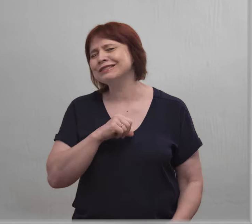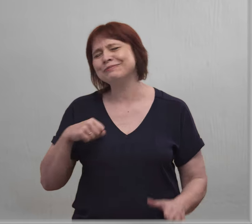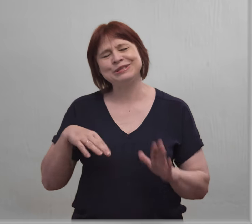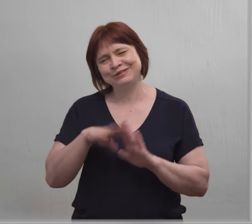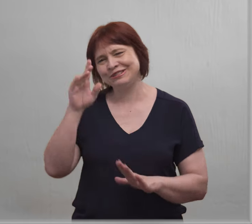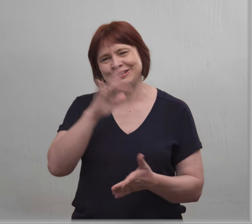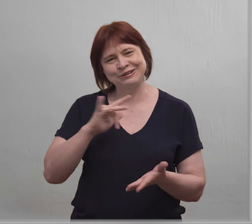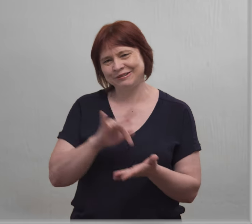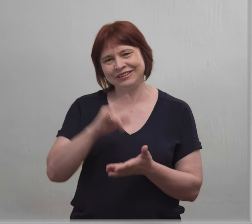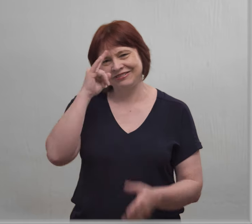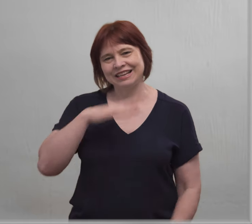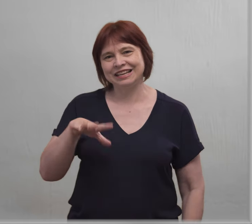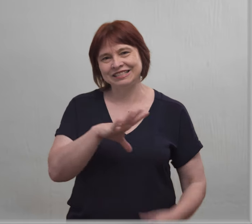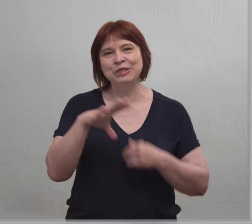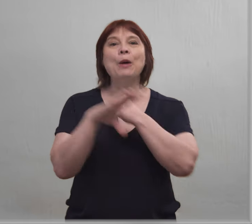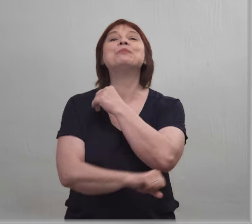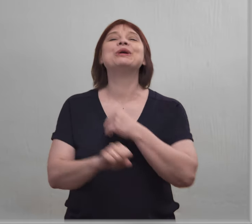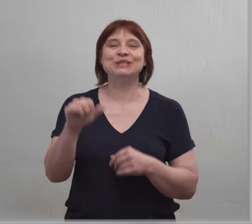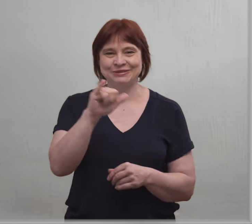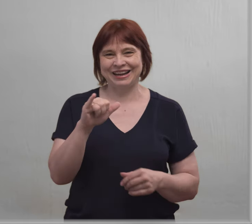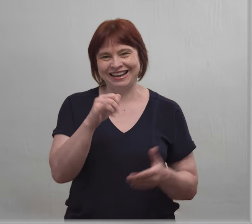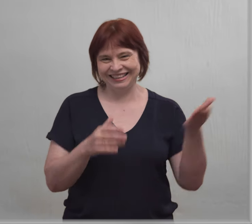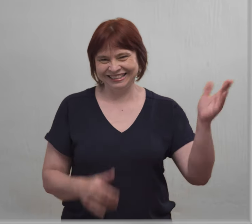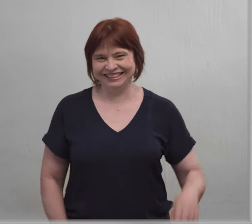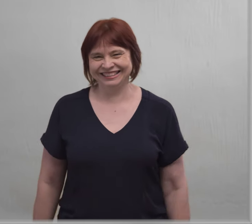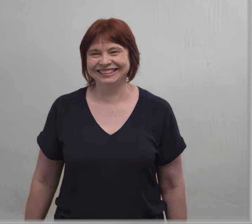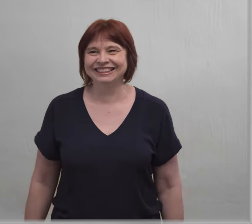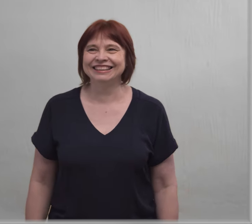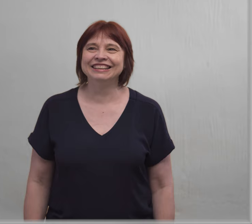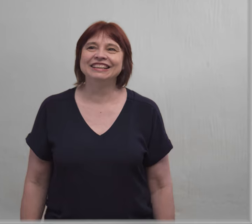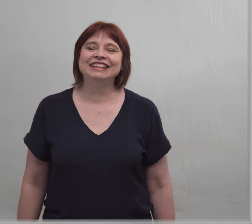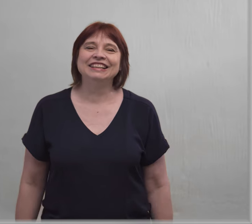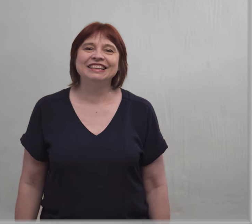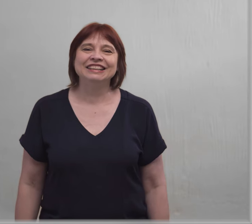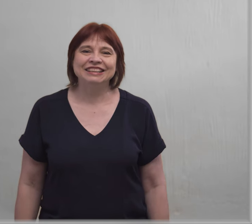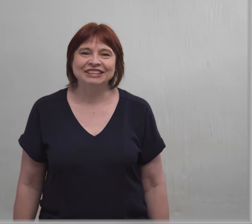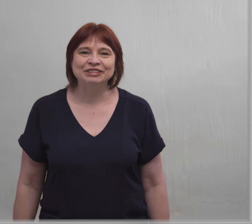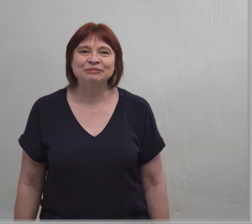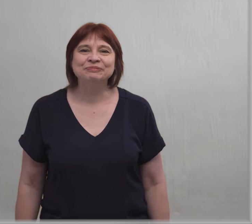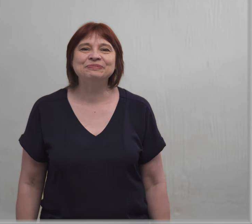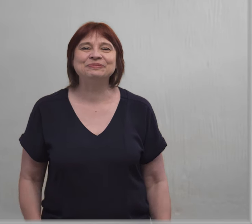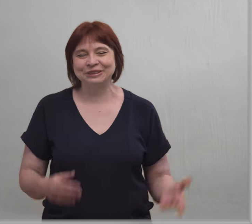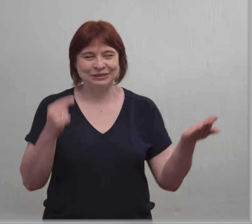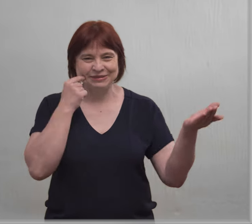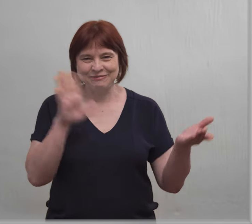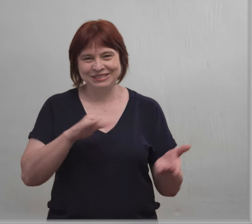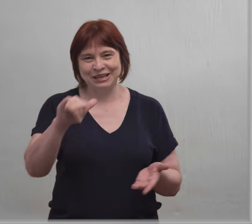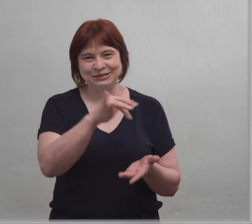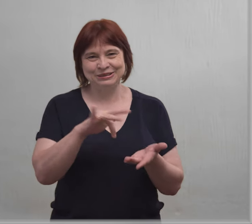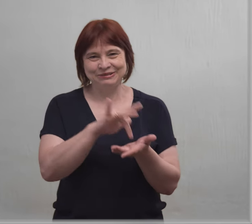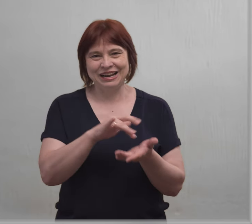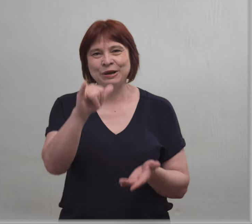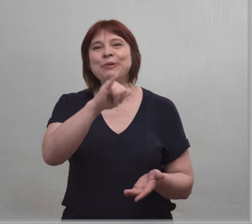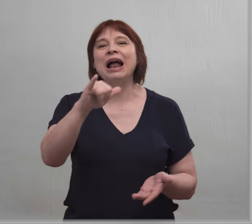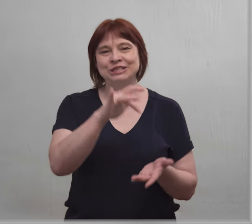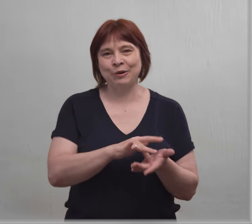город Казахстана. После Уральска. Это для уральцев. Аллилуйя. Просто в прямом эфире они меня слышат, обидятся еще. Ну,